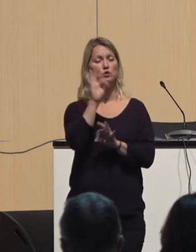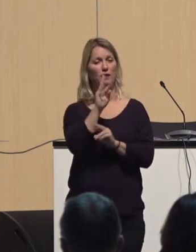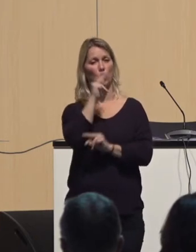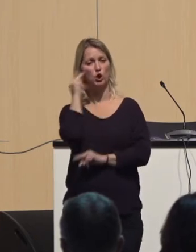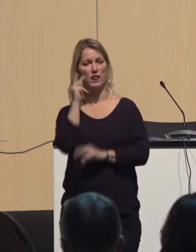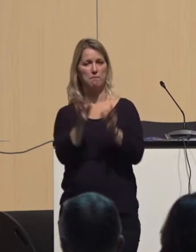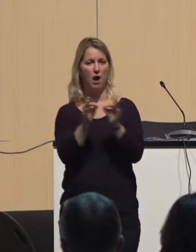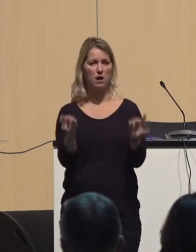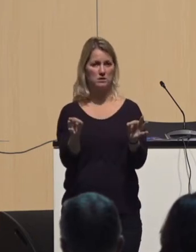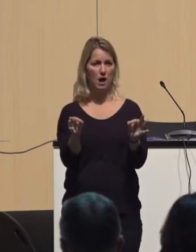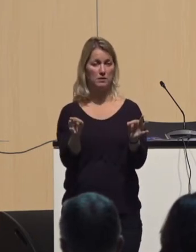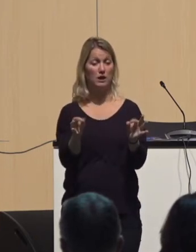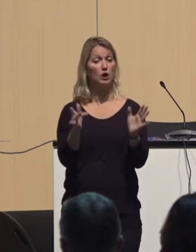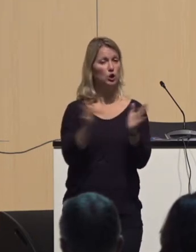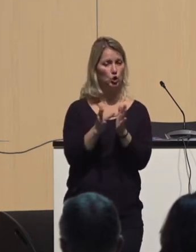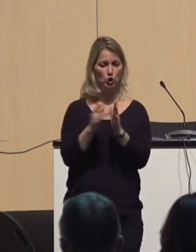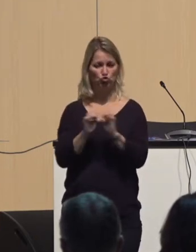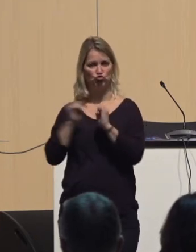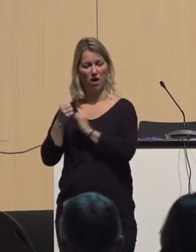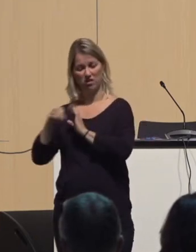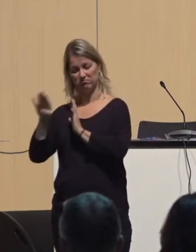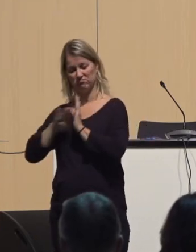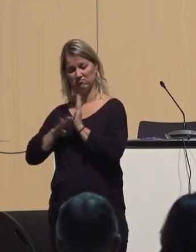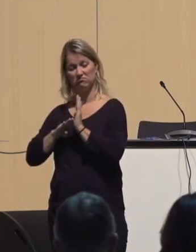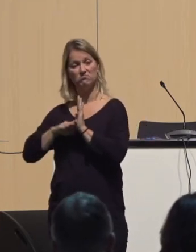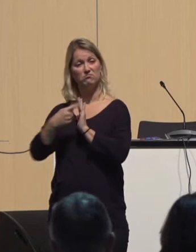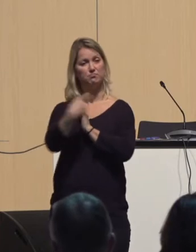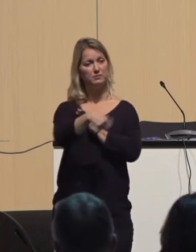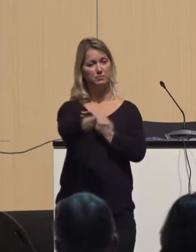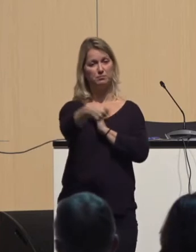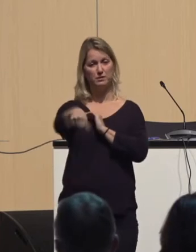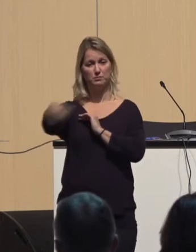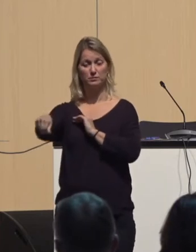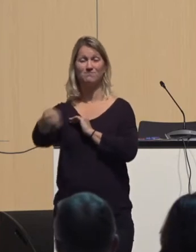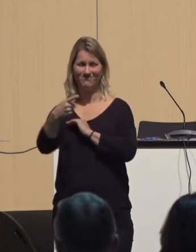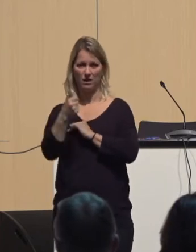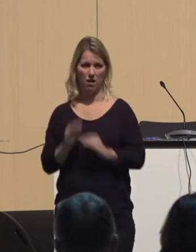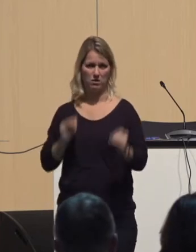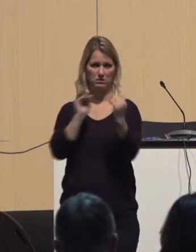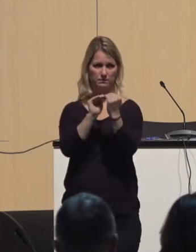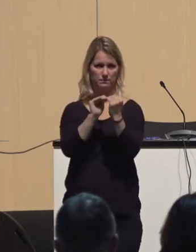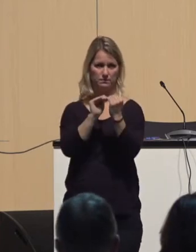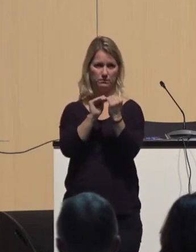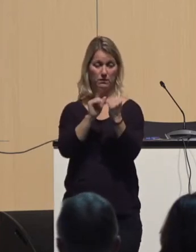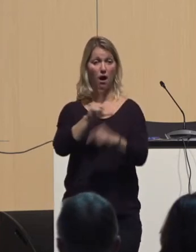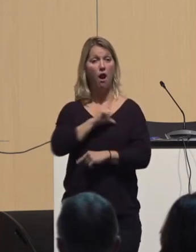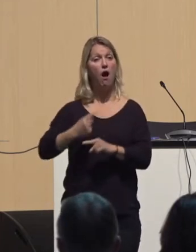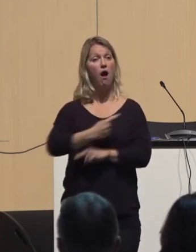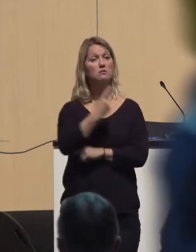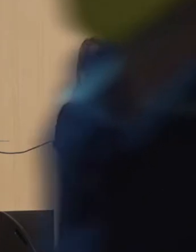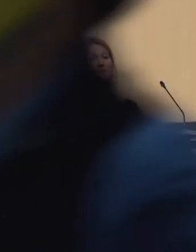die durch staatliche Verordnung unseren städtischen Konzessionären auferlegt werden. Keine Langzeitstütze.